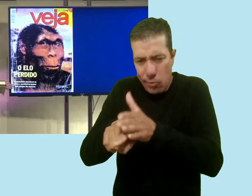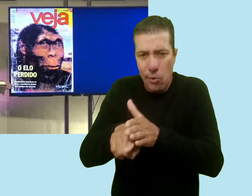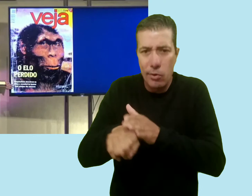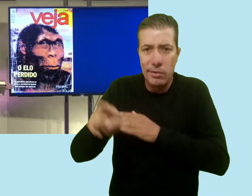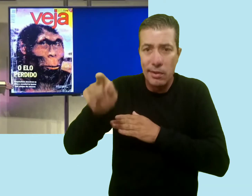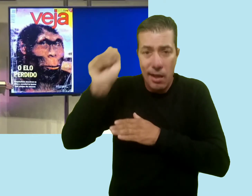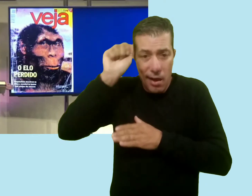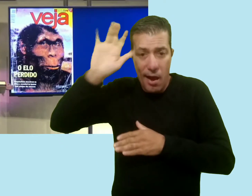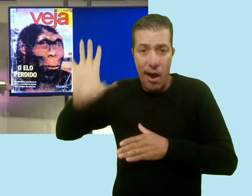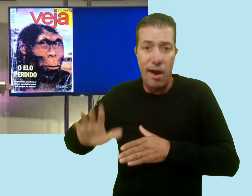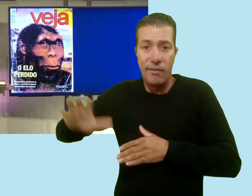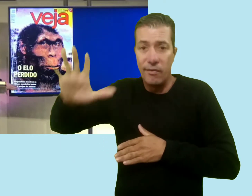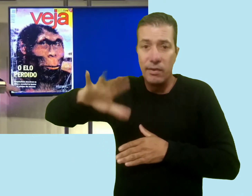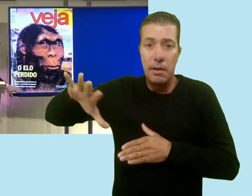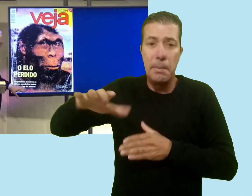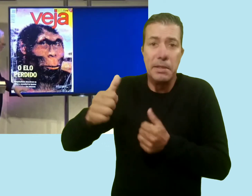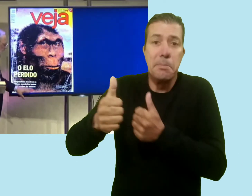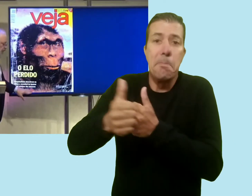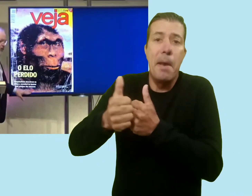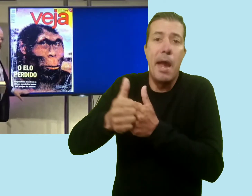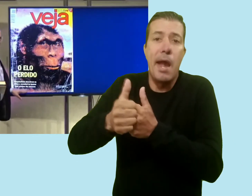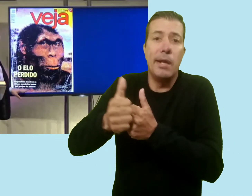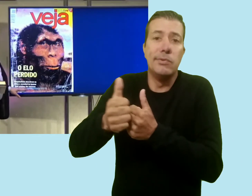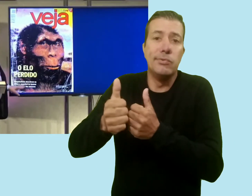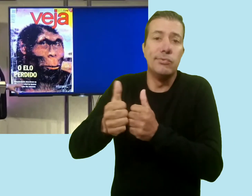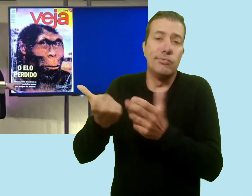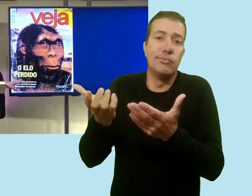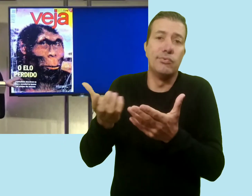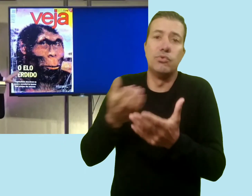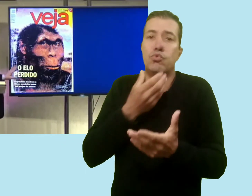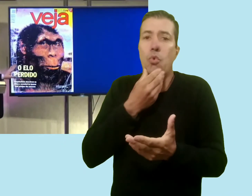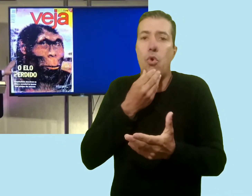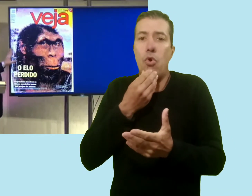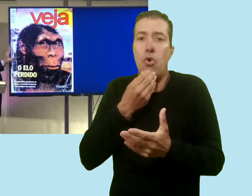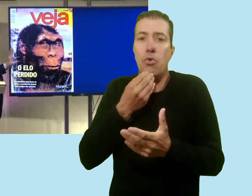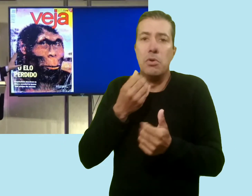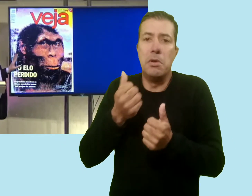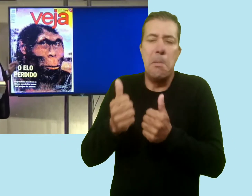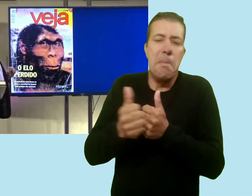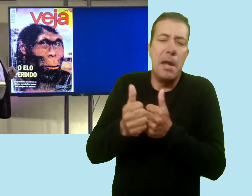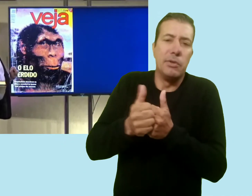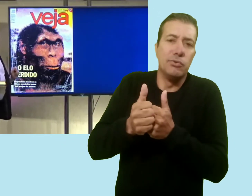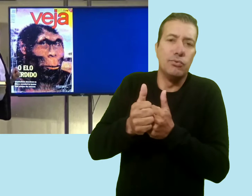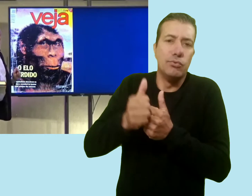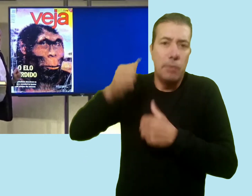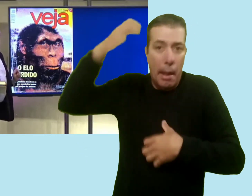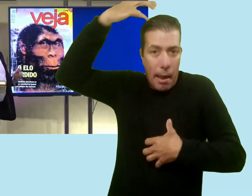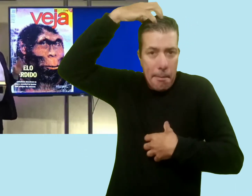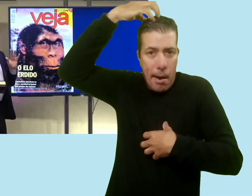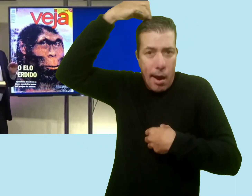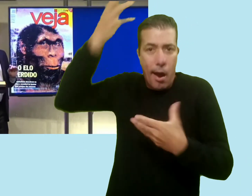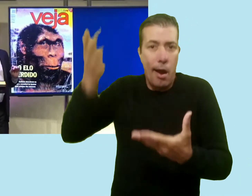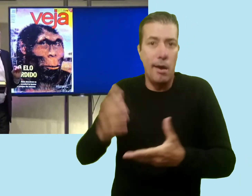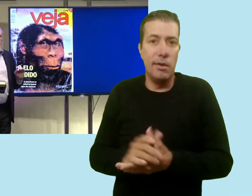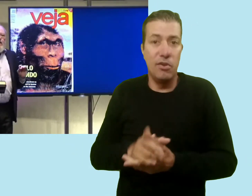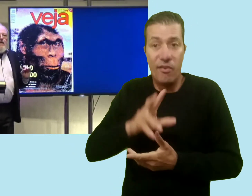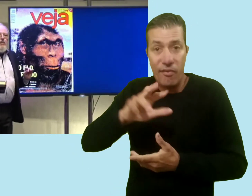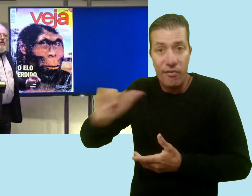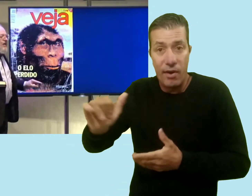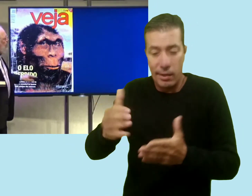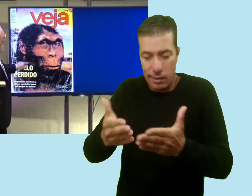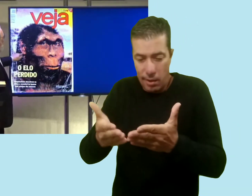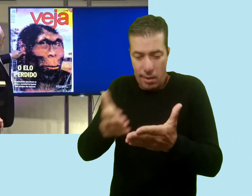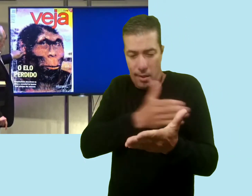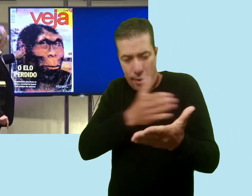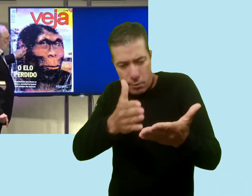ancestral do homem mais próximo dos macacos. Isso aqui é mentira, gente. Sabe por que é mentira? Quando